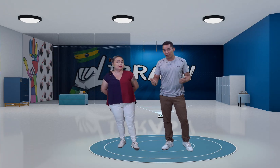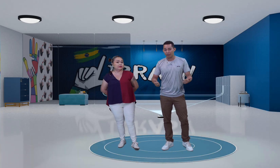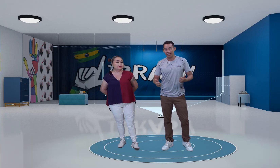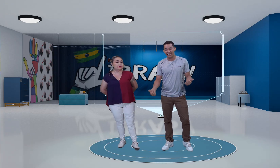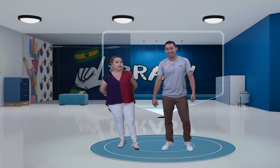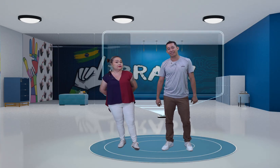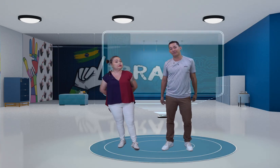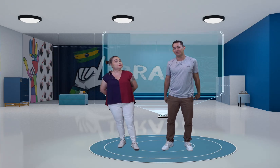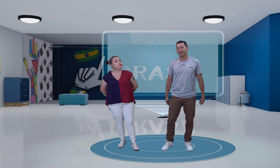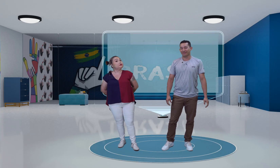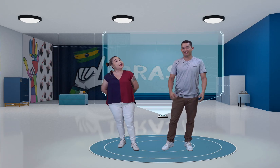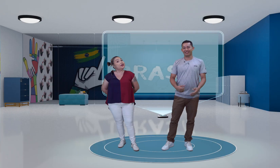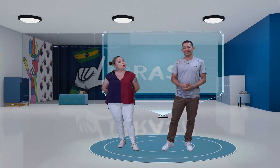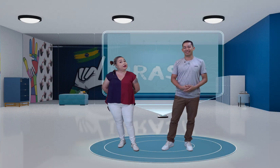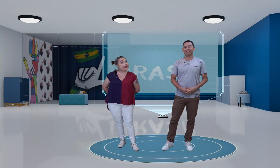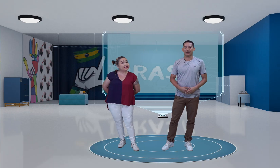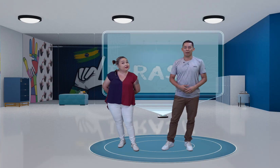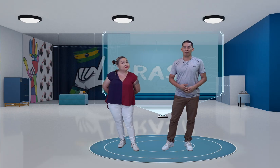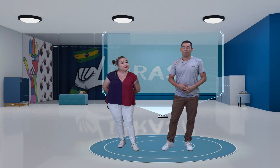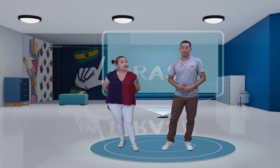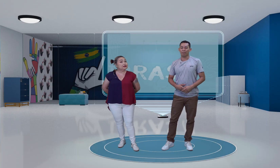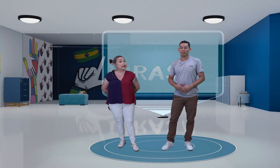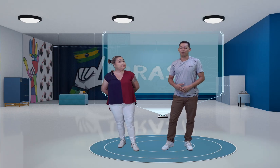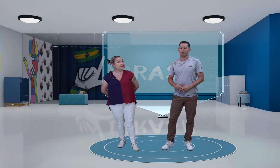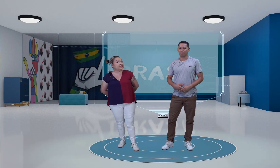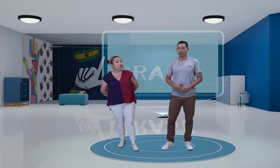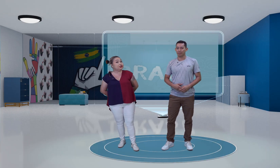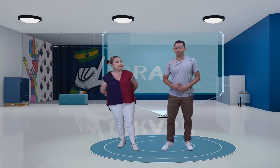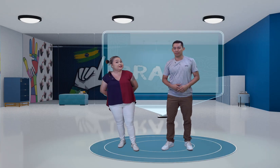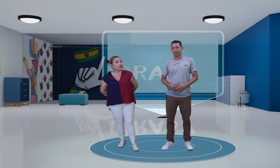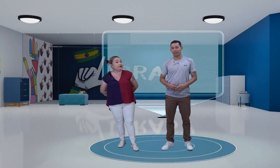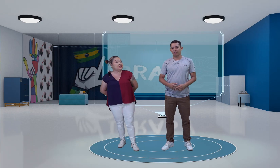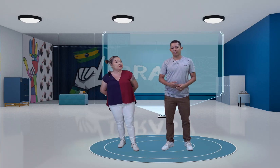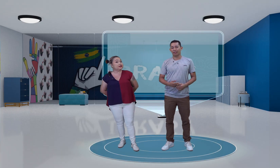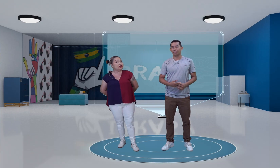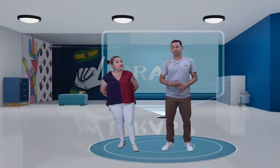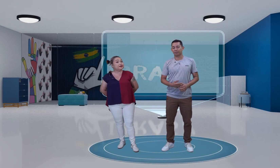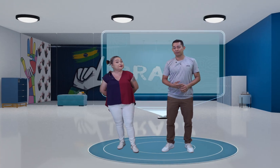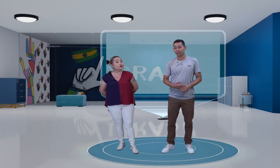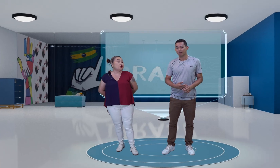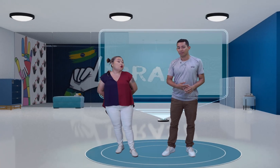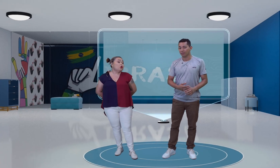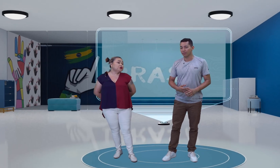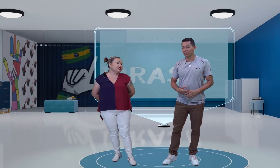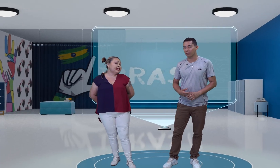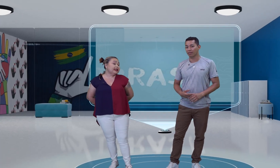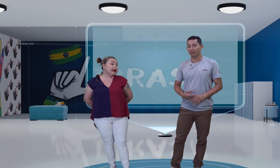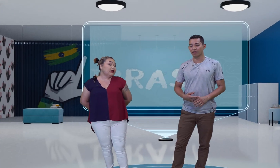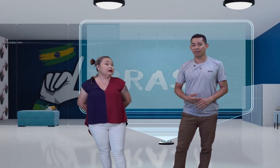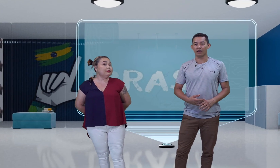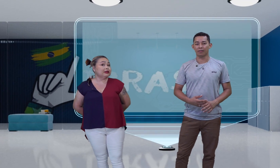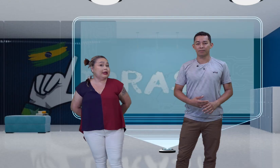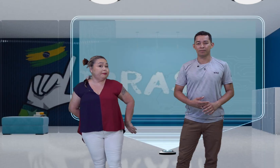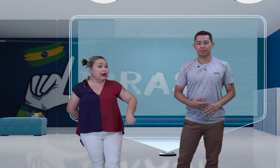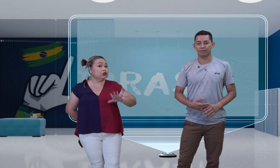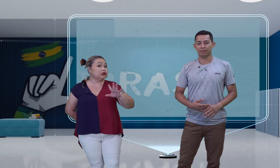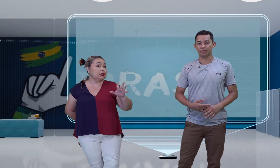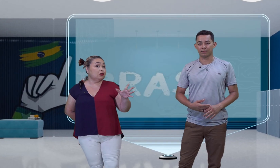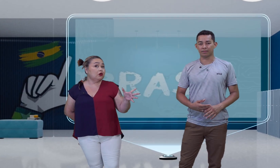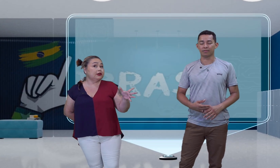com vocês? E aí, como é que tá aí? Na expectativa de aprender coisa nova? Hoje é aquela aula, lembra que tem a parte